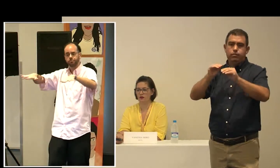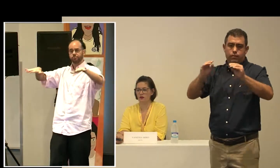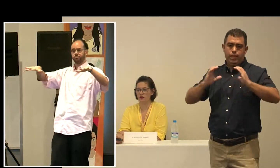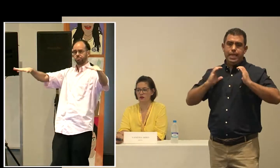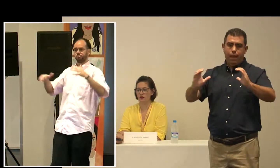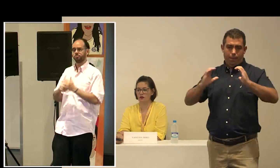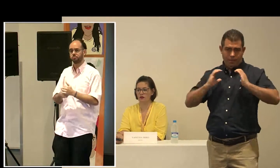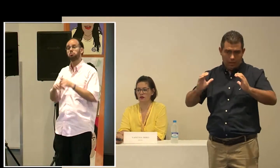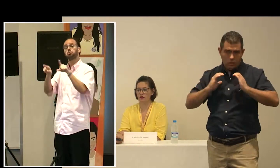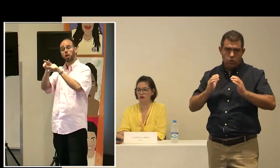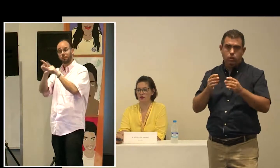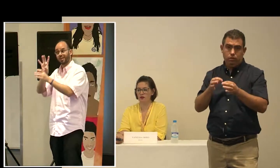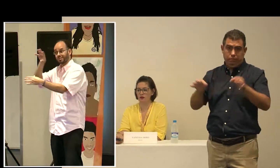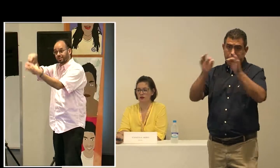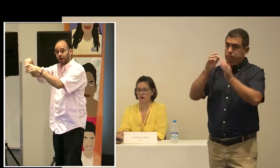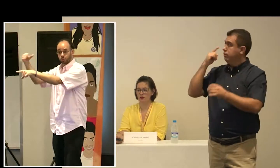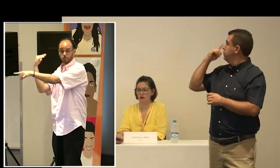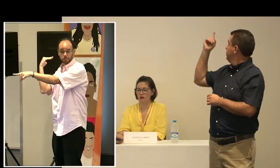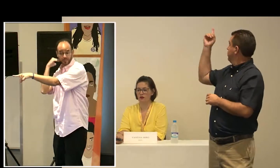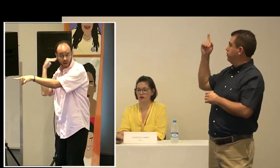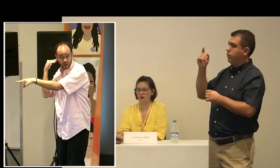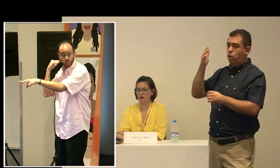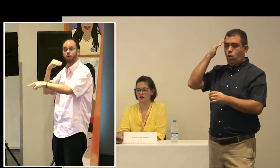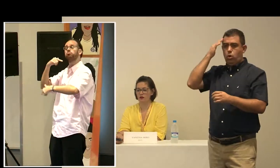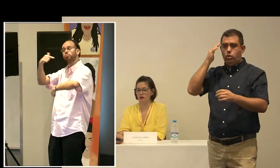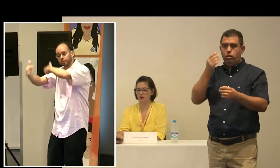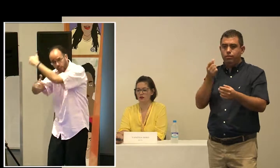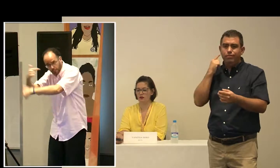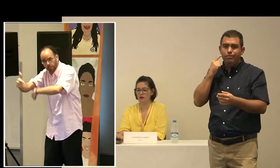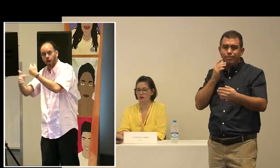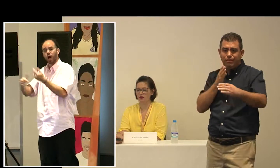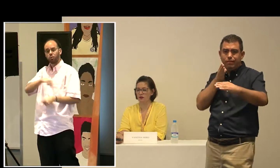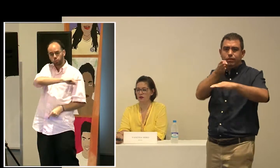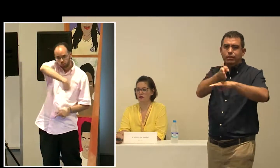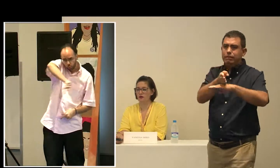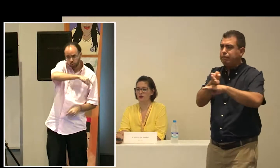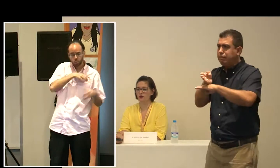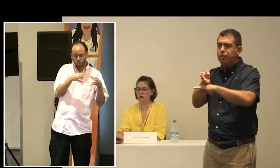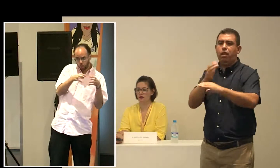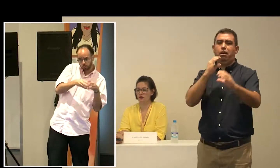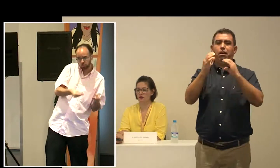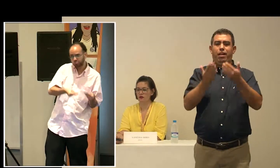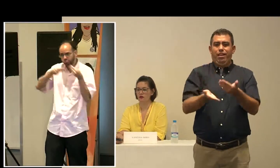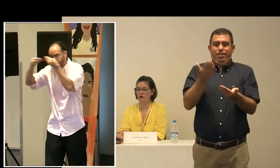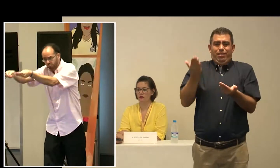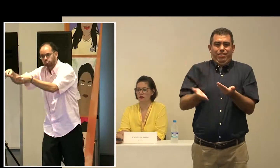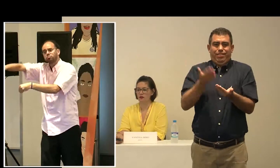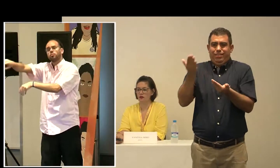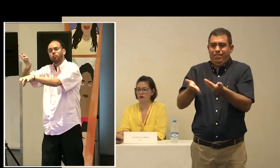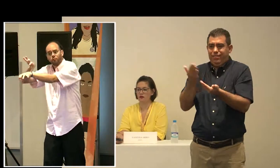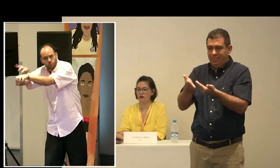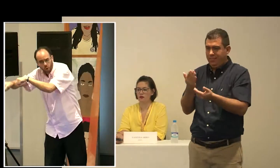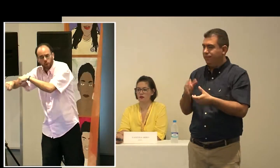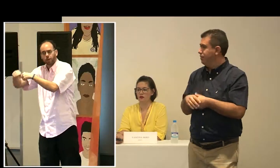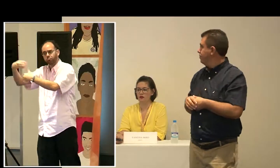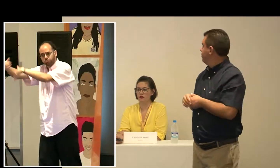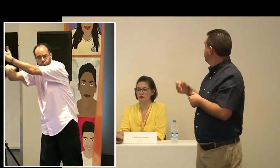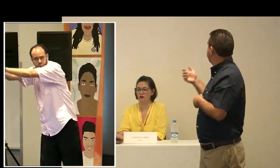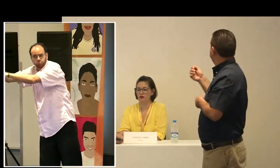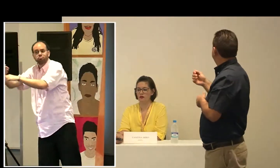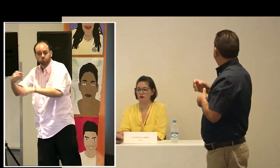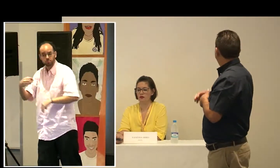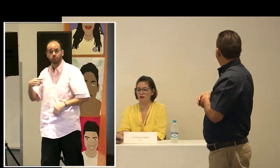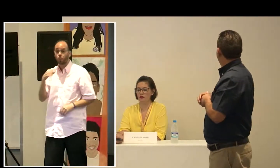certificados e nós estamos conseguindo difundir a língua de sinais. Hoje nós temos dentro de bancos pessoas que